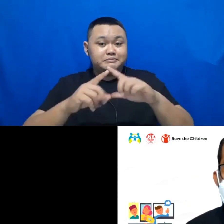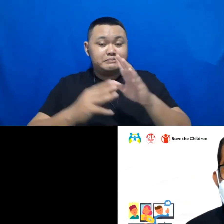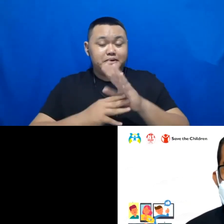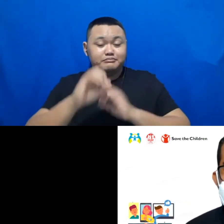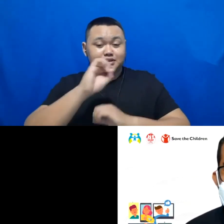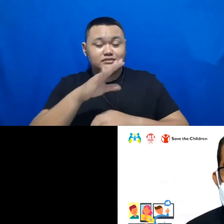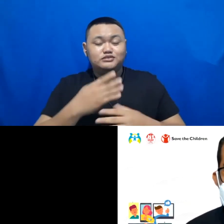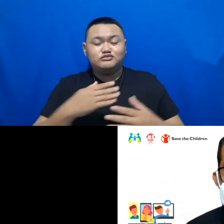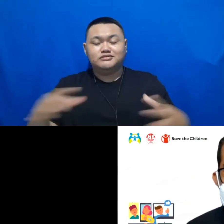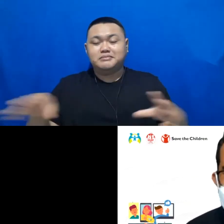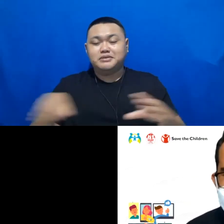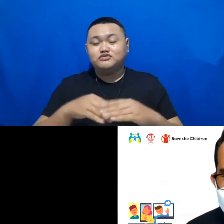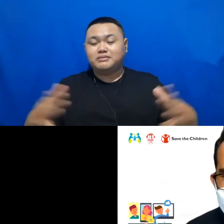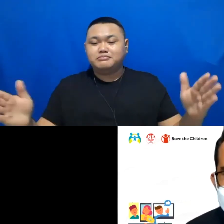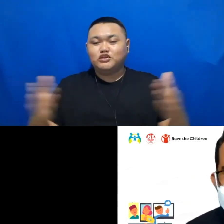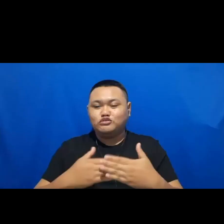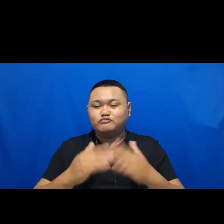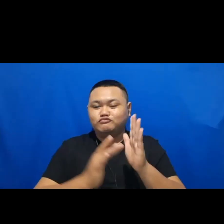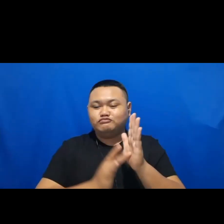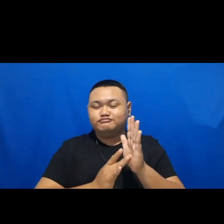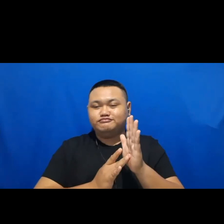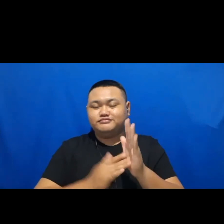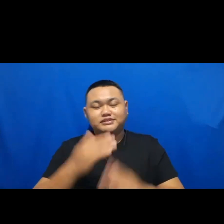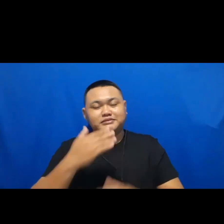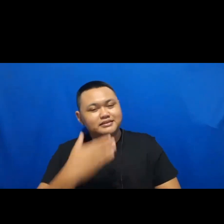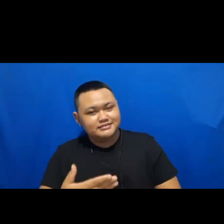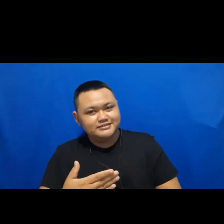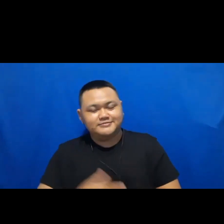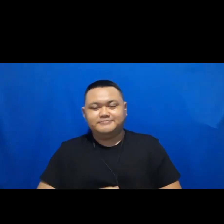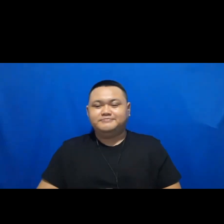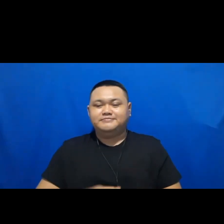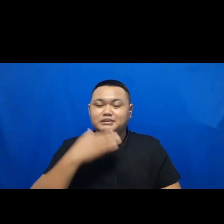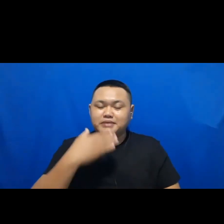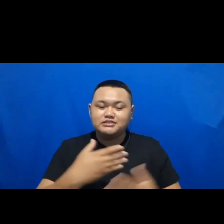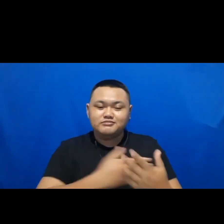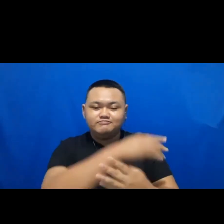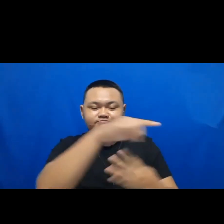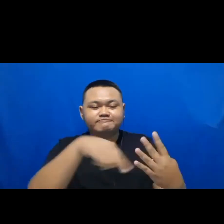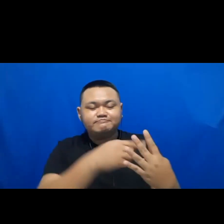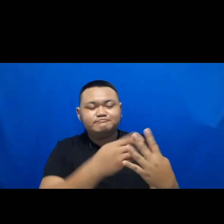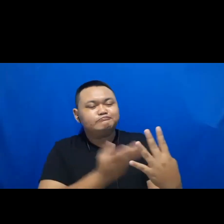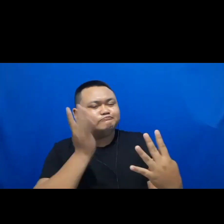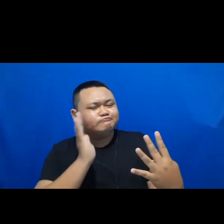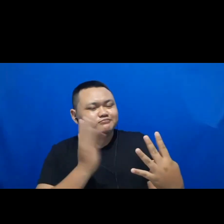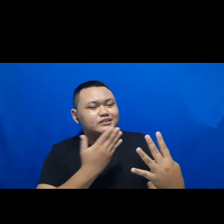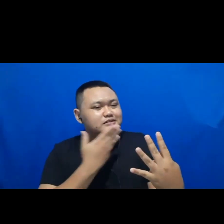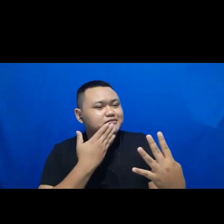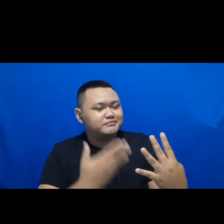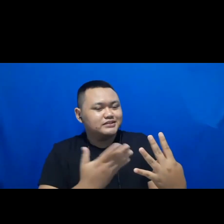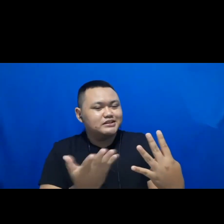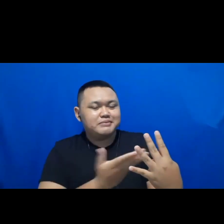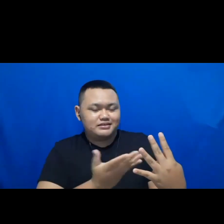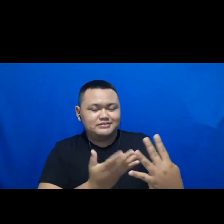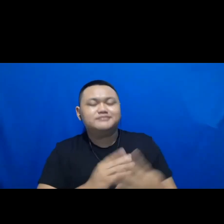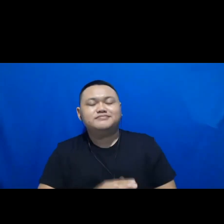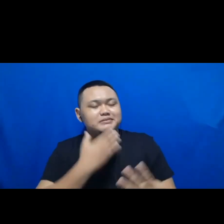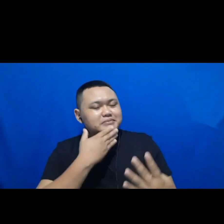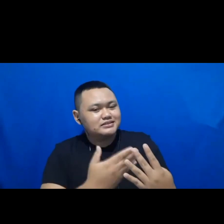harus dapat, dan itu kemudian melakukan penguatannya di dalam sekolah begitu. Nah, itu contoh